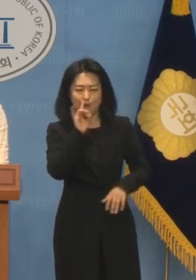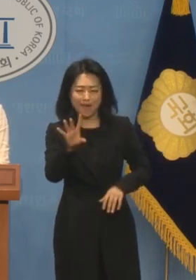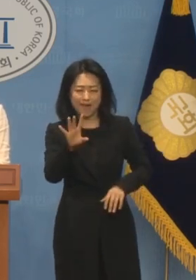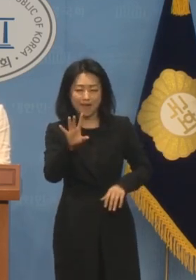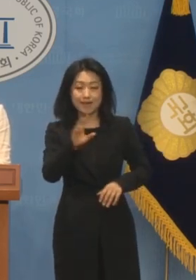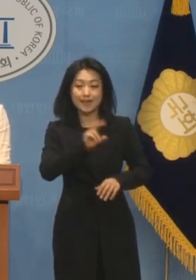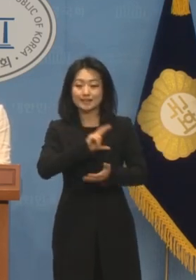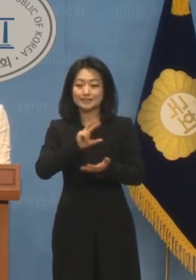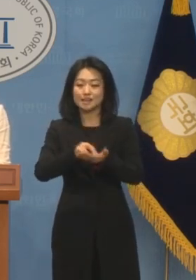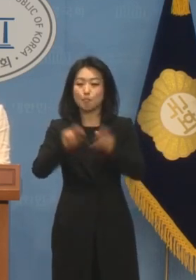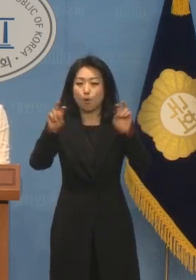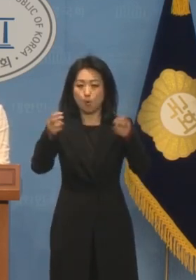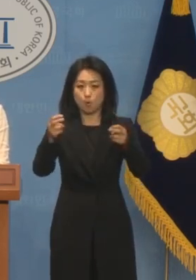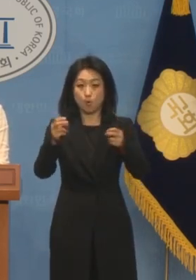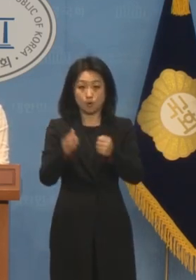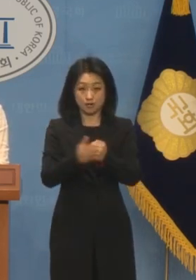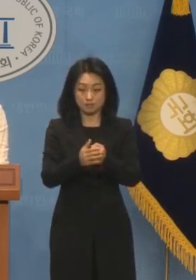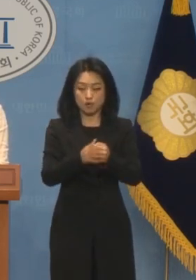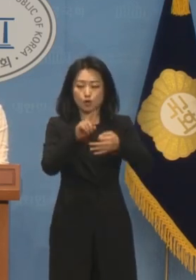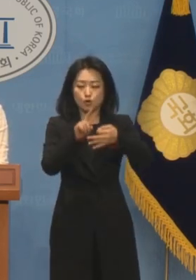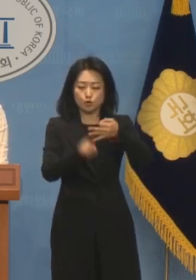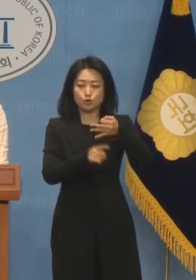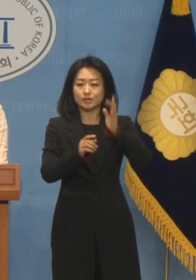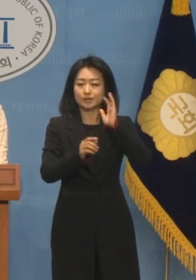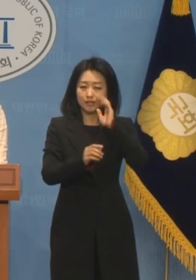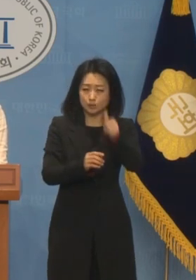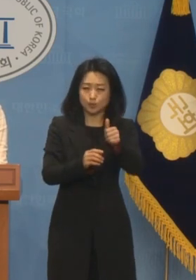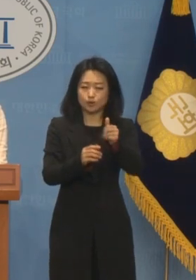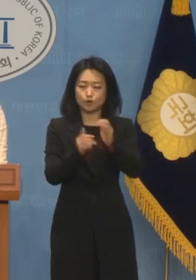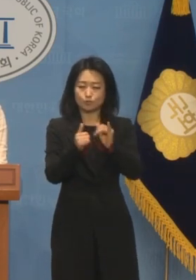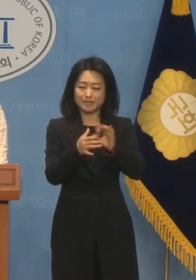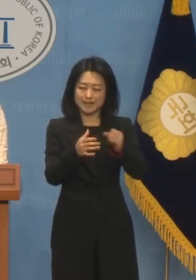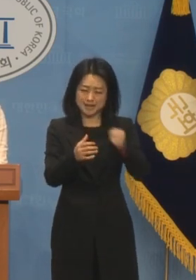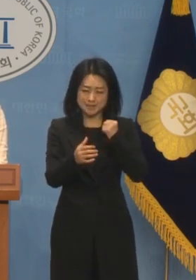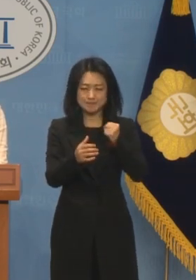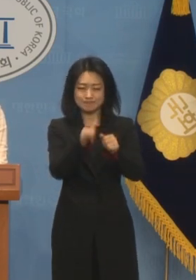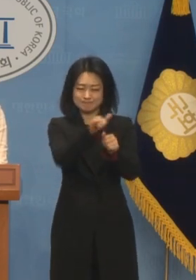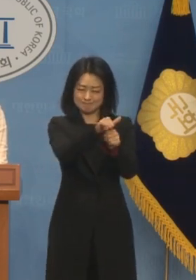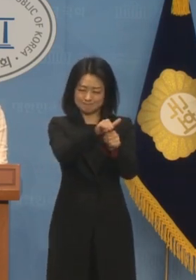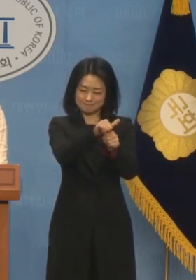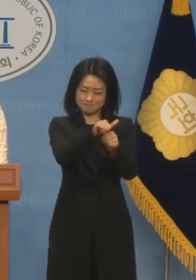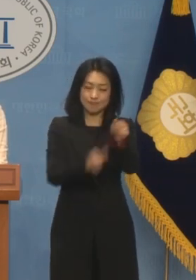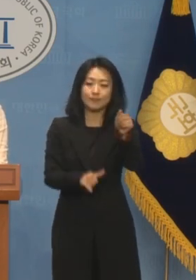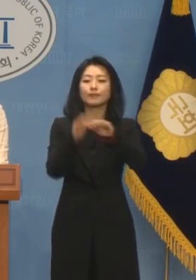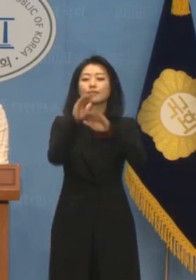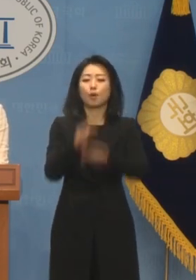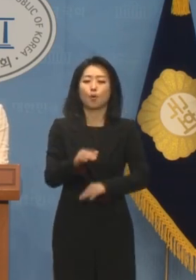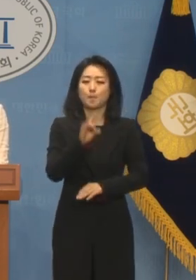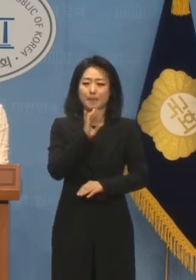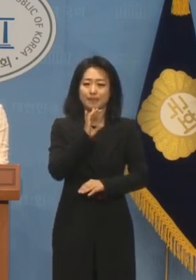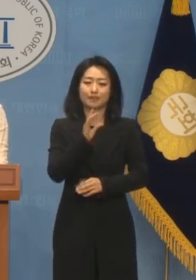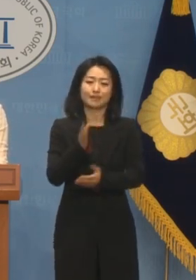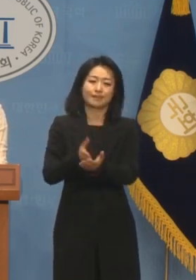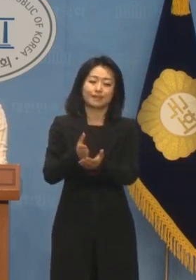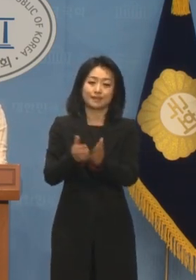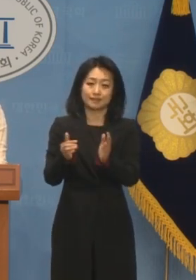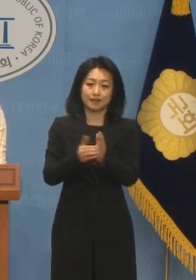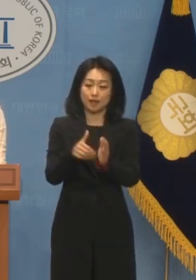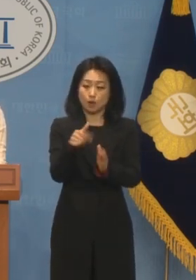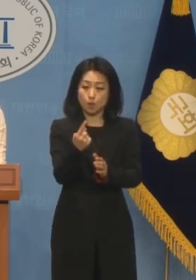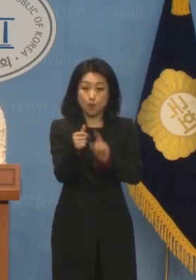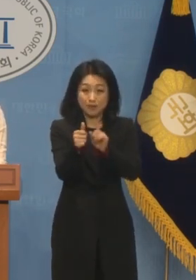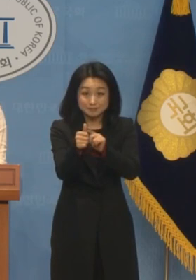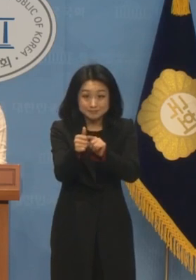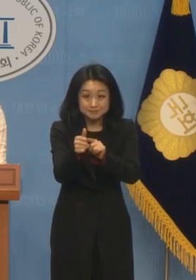등의 제목으로 오로지 윤 대통령과 국민의힘을 편드는 내용들입니다. 고 씨 혼자 이렇게